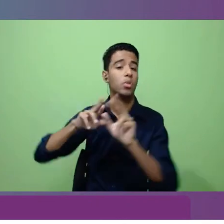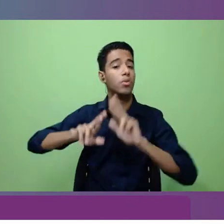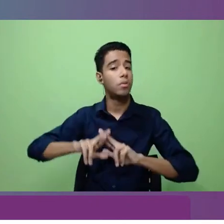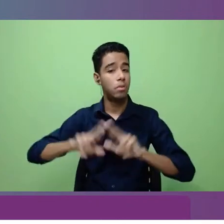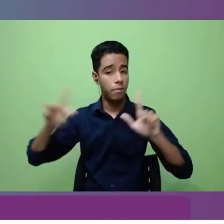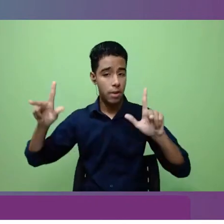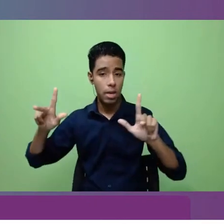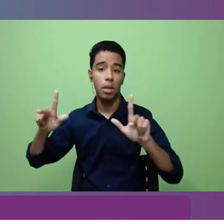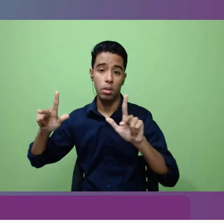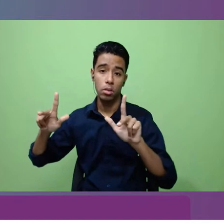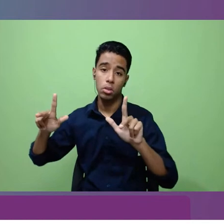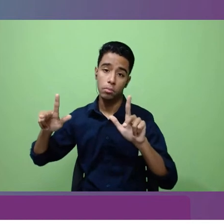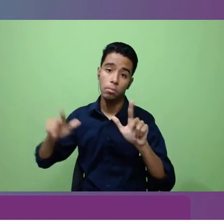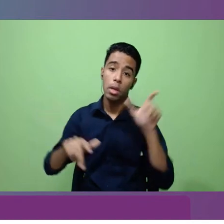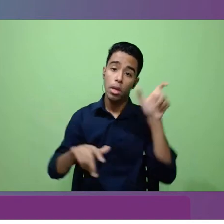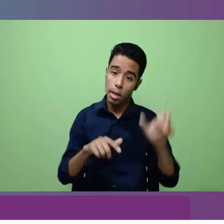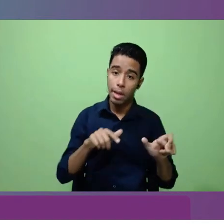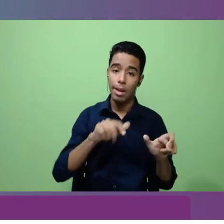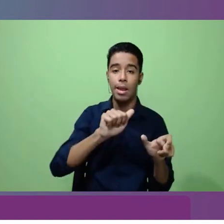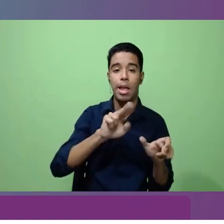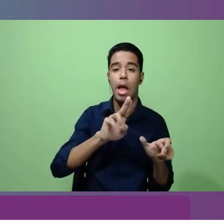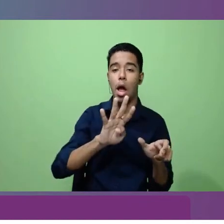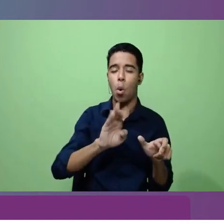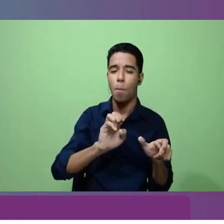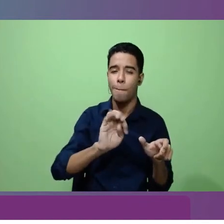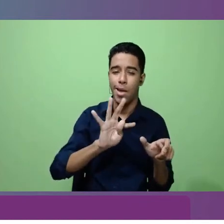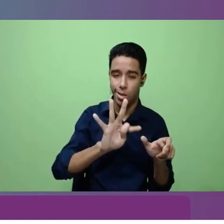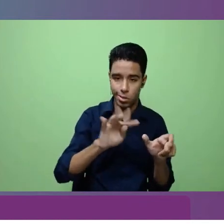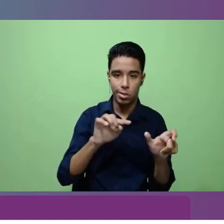em Albert. Os dois não compactuam com as